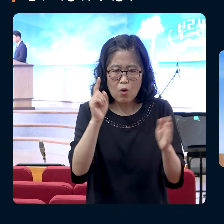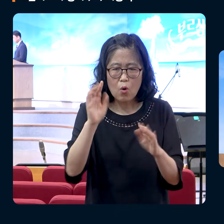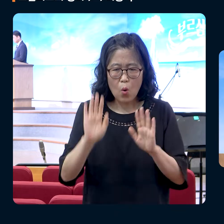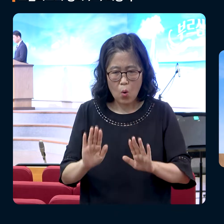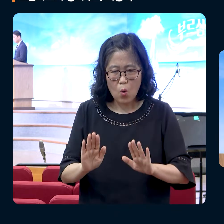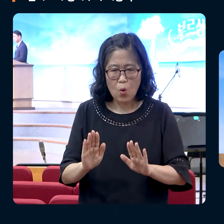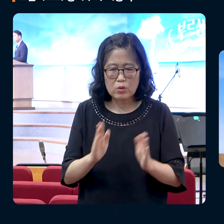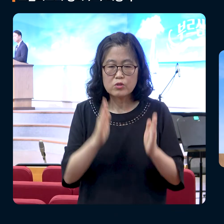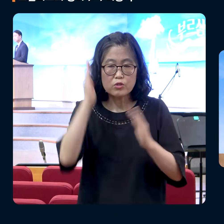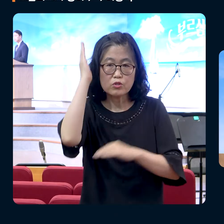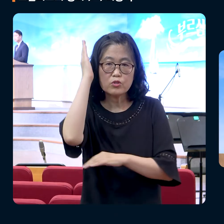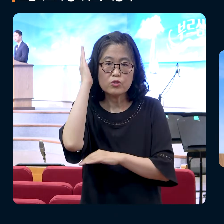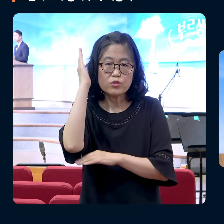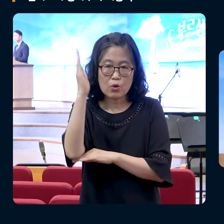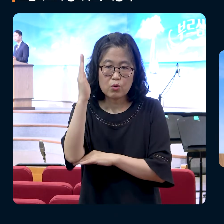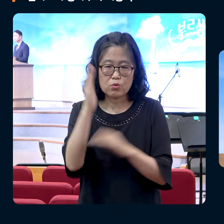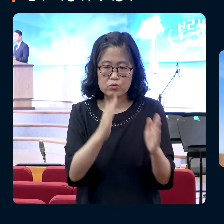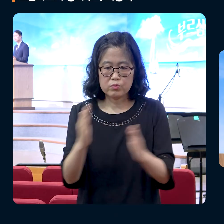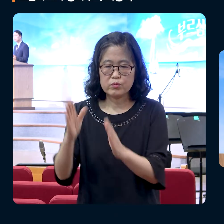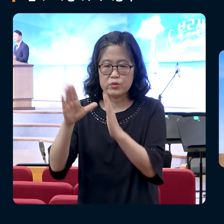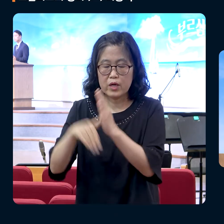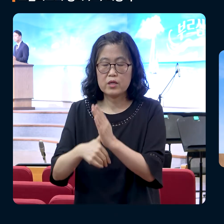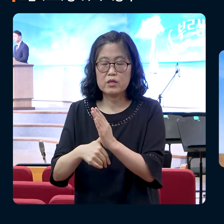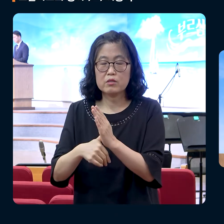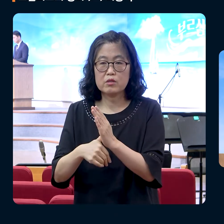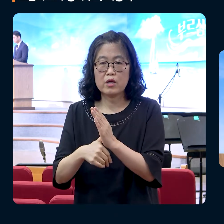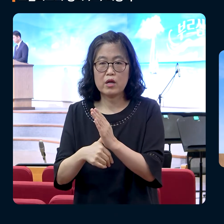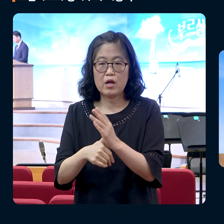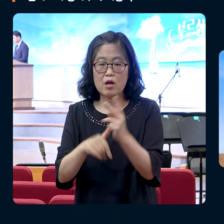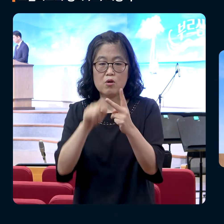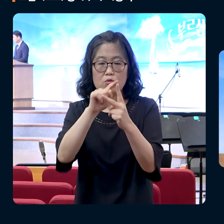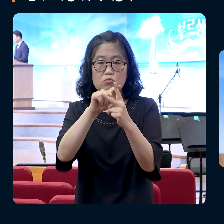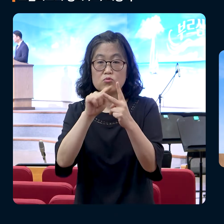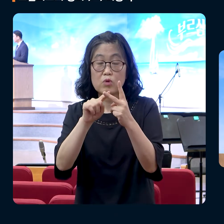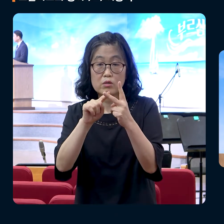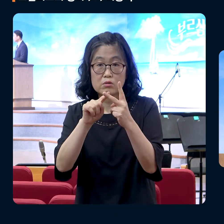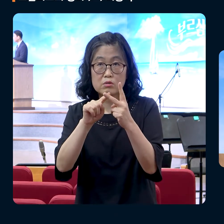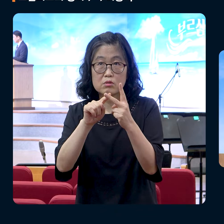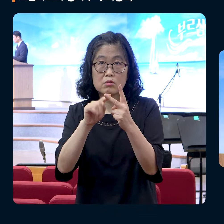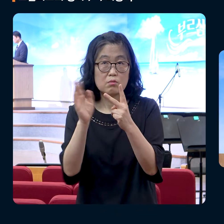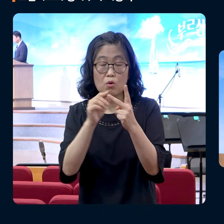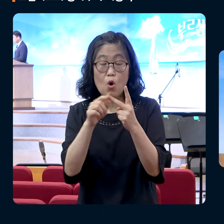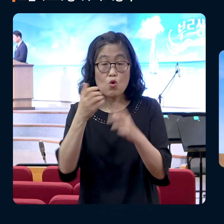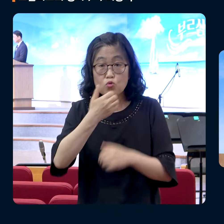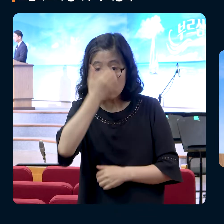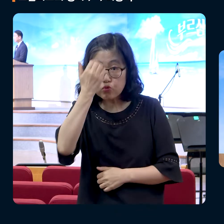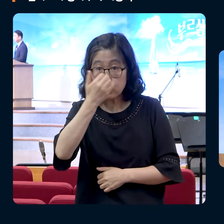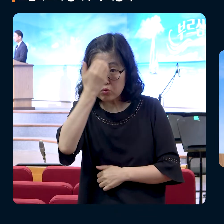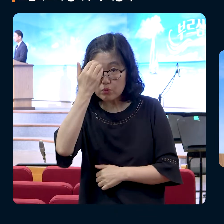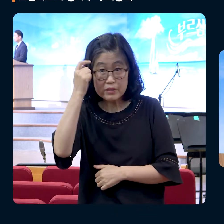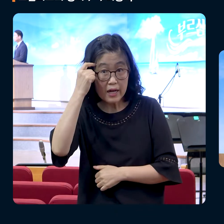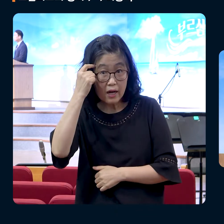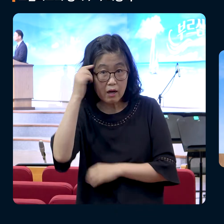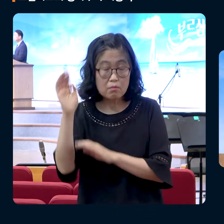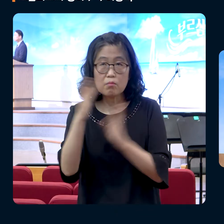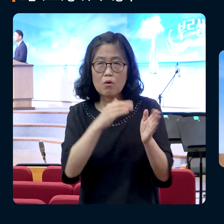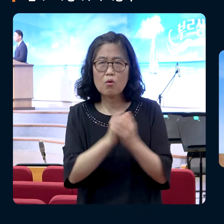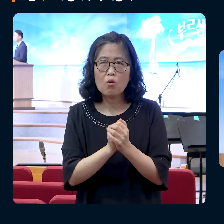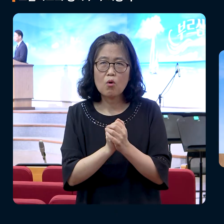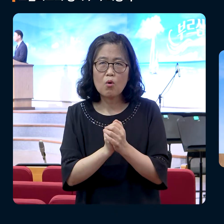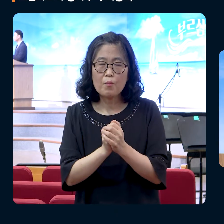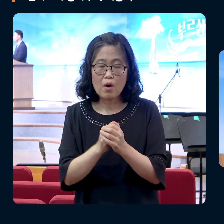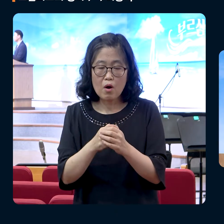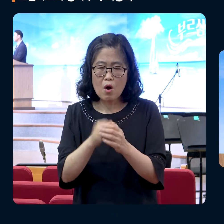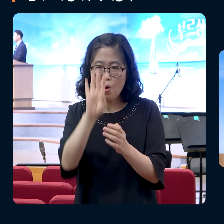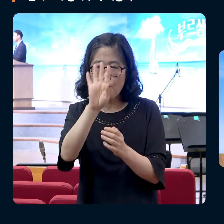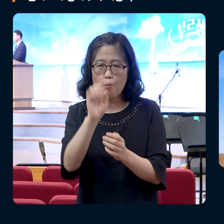때 요셉이 자기의 꿈을 생각하고 있었나? 보디발의 집에 종으로 있었을 때 그 누명을